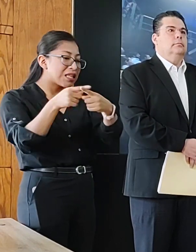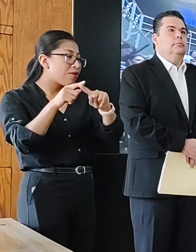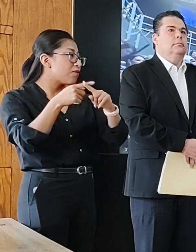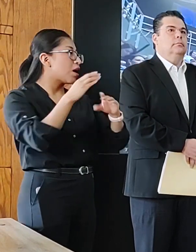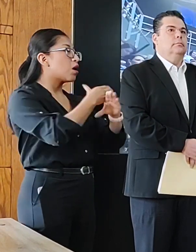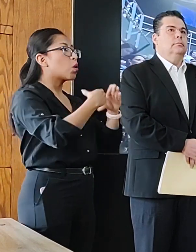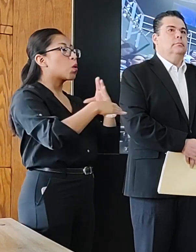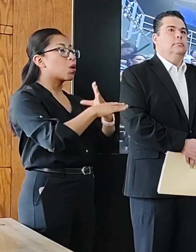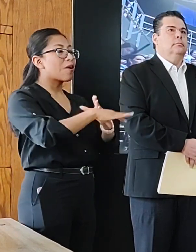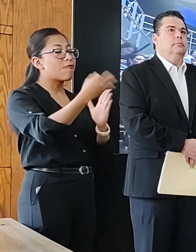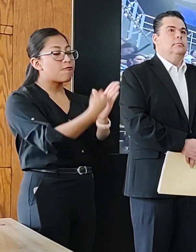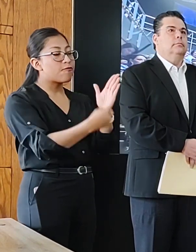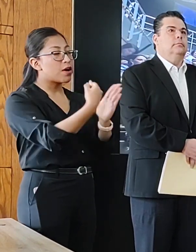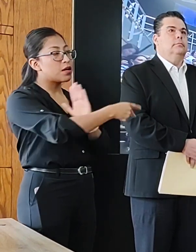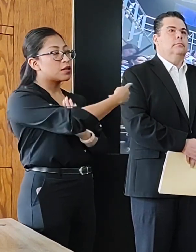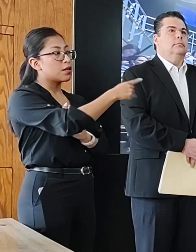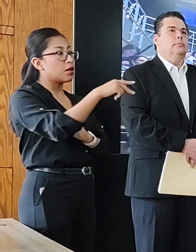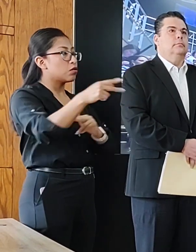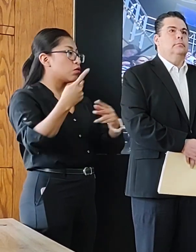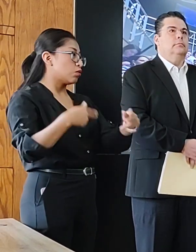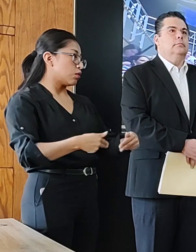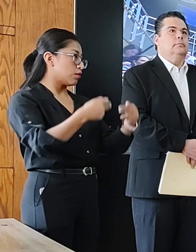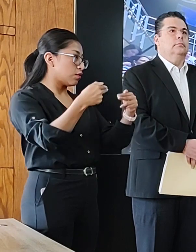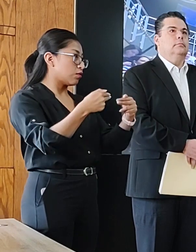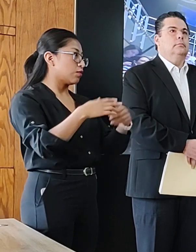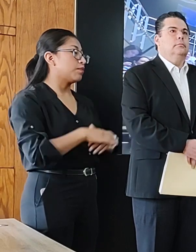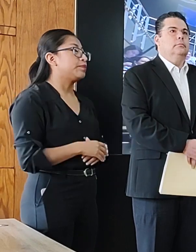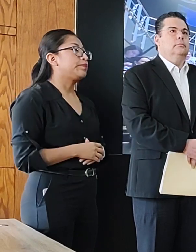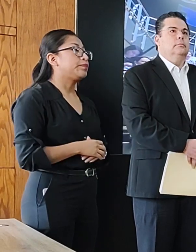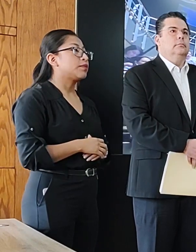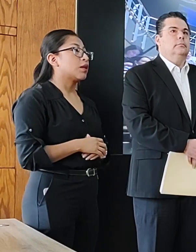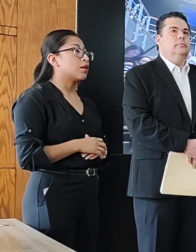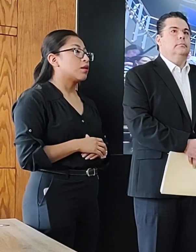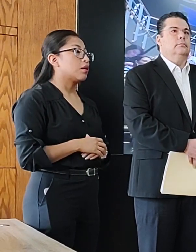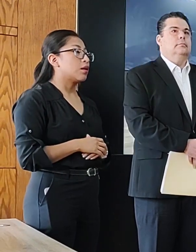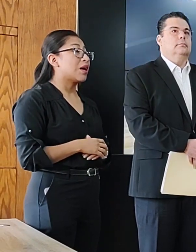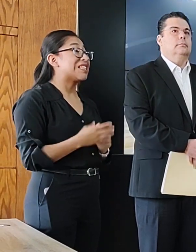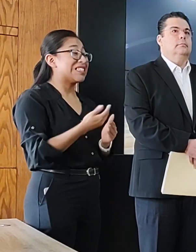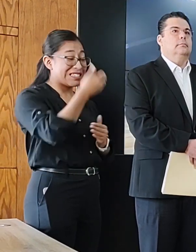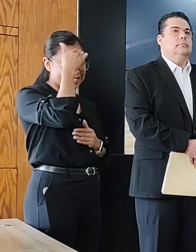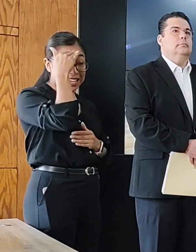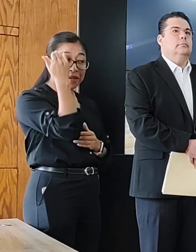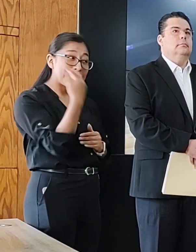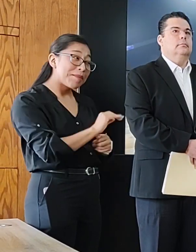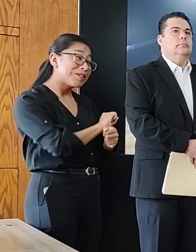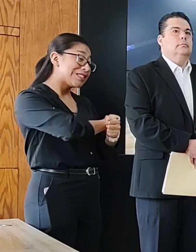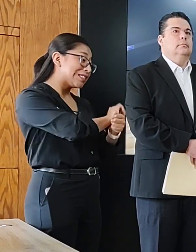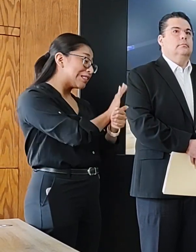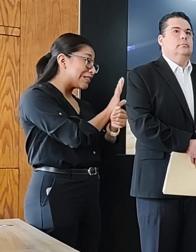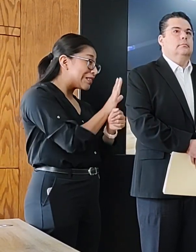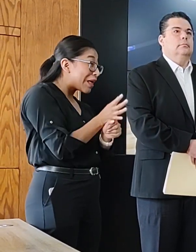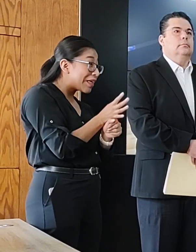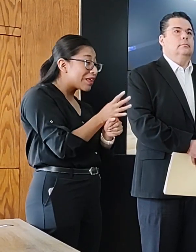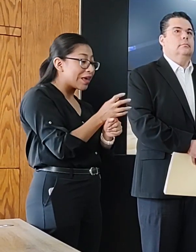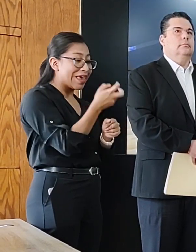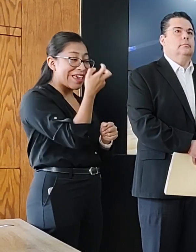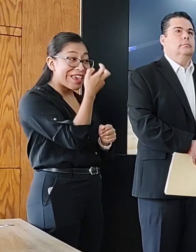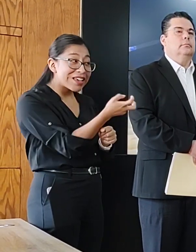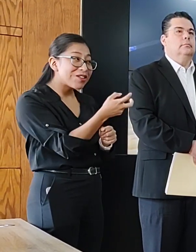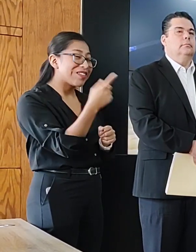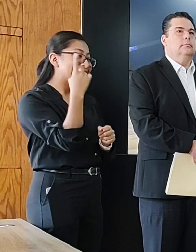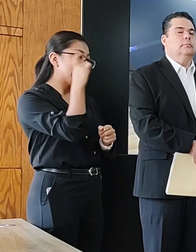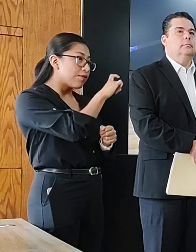hace falta en su negocio. Sabemos que después de los efectos de la pandemia, esta ayuda será de gran